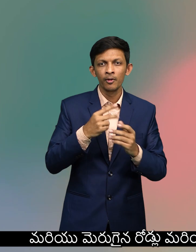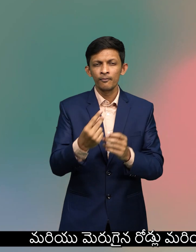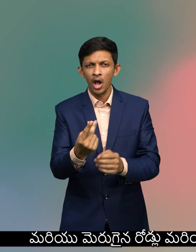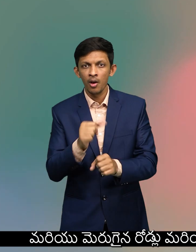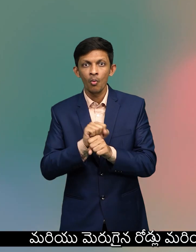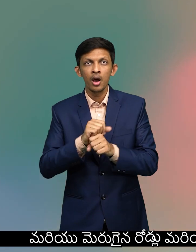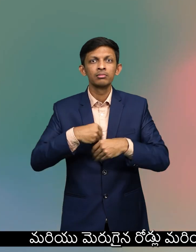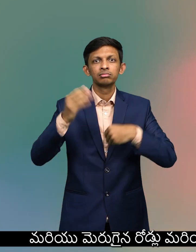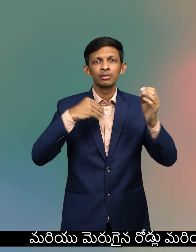డెలివరీకి దారితీశాయి.